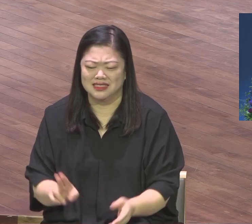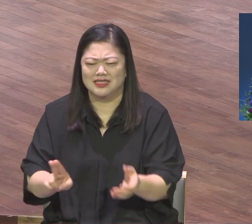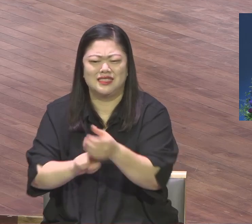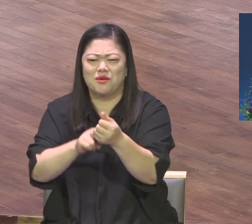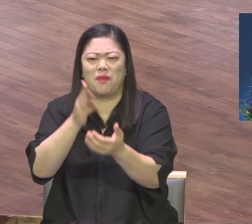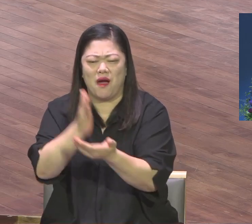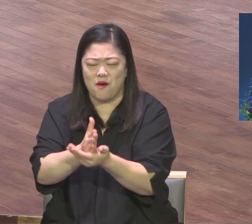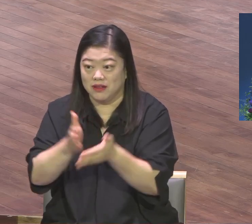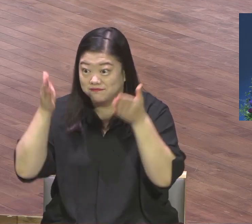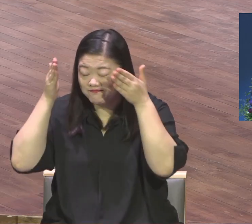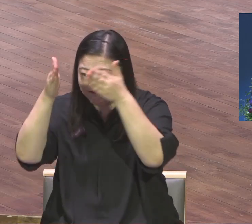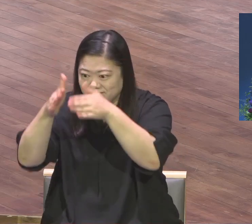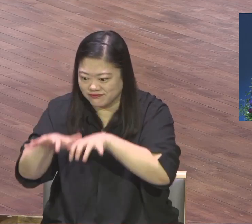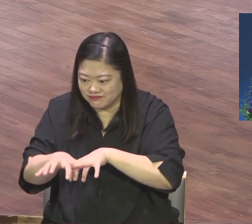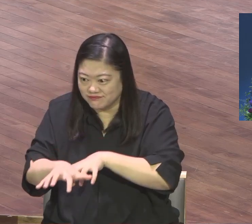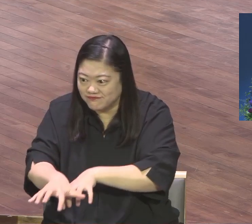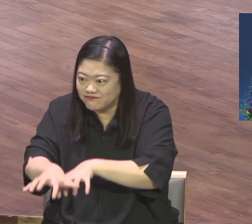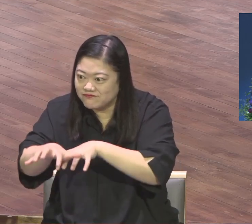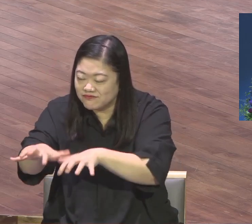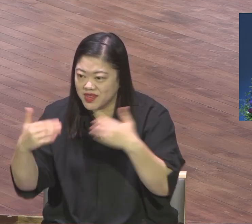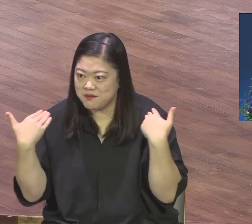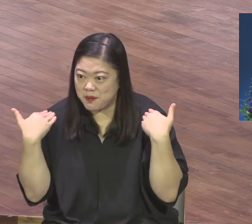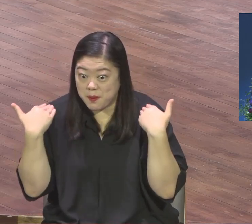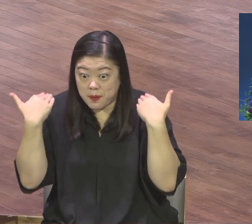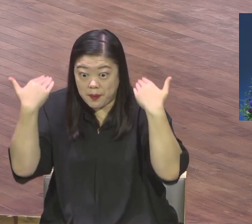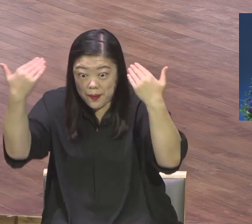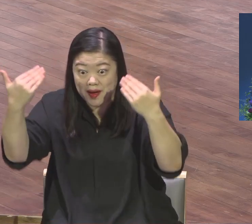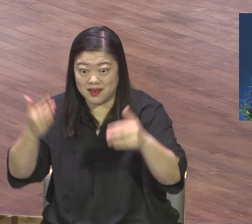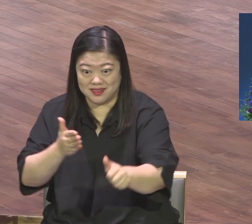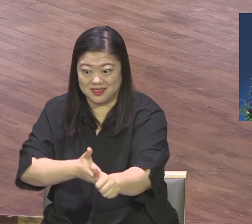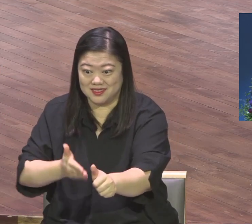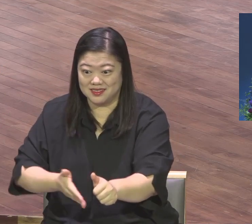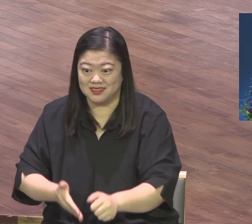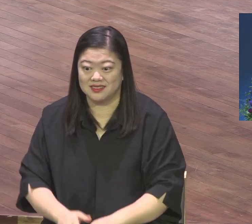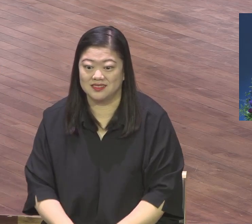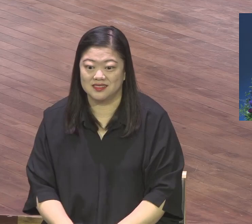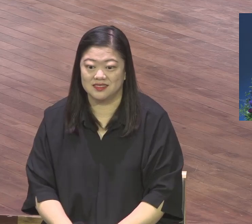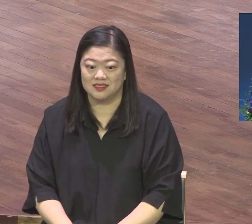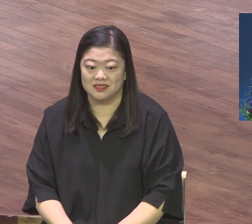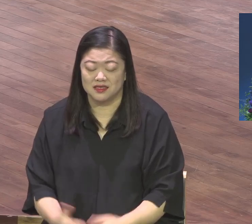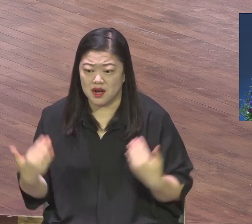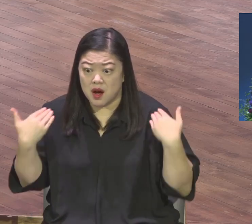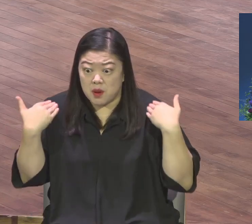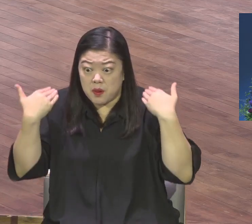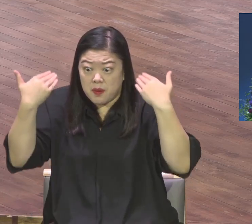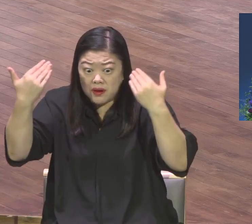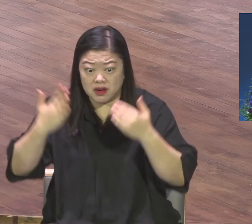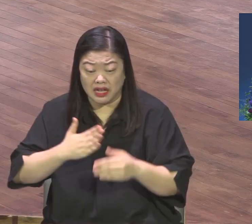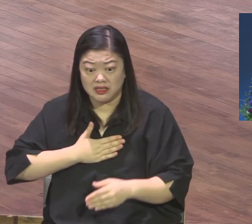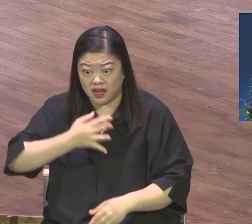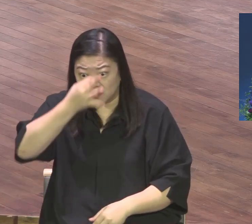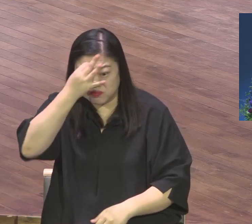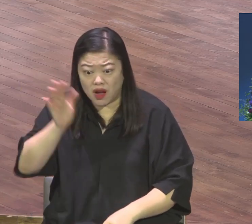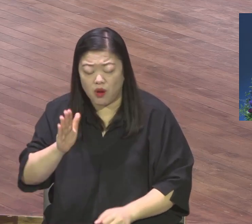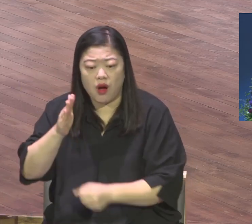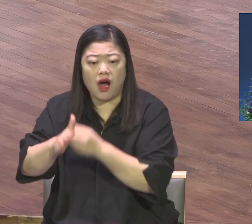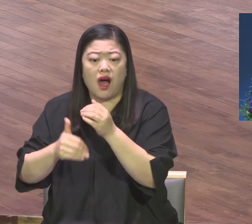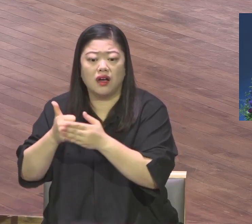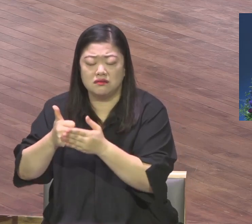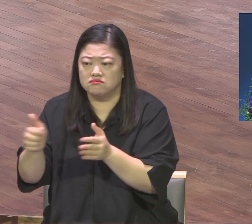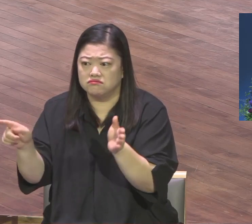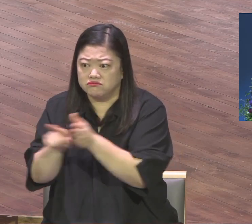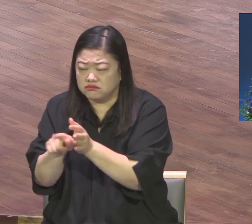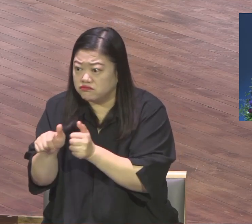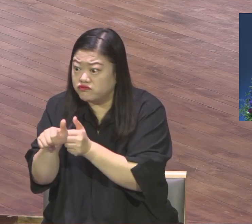향해 주님이 너와 함께 하신다. 주님이 하시는 거지요. 따라가면 되지요. Follow me. 주님 나를